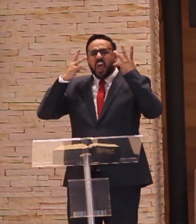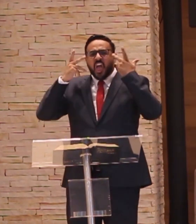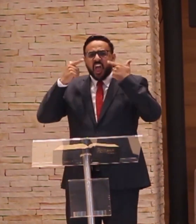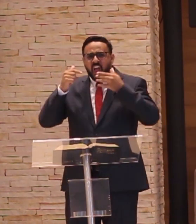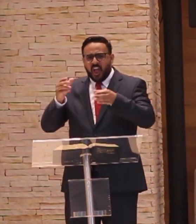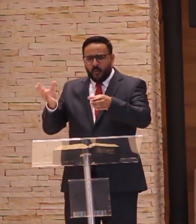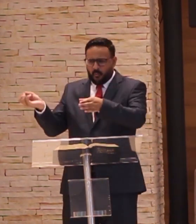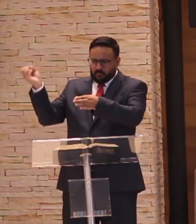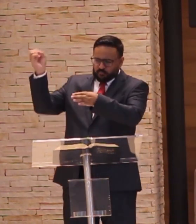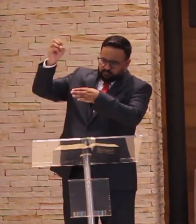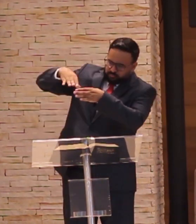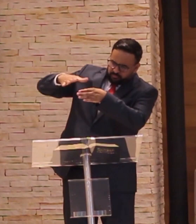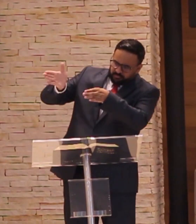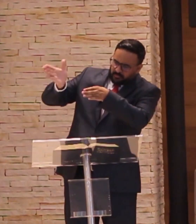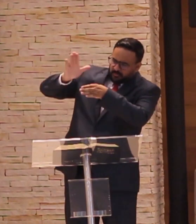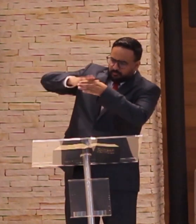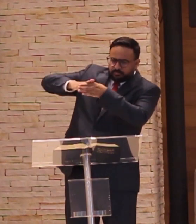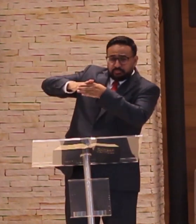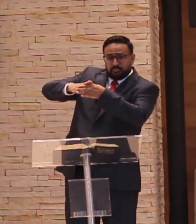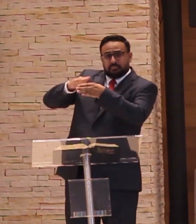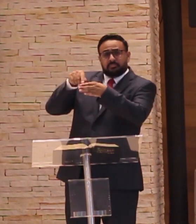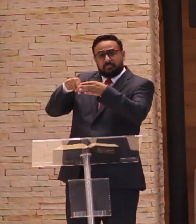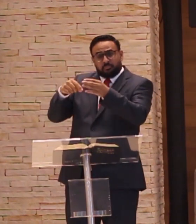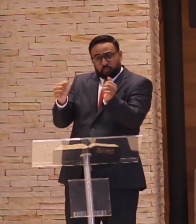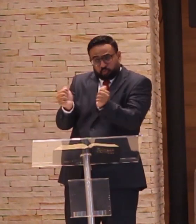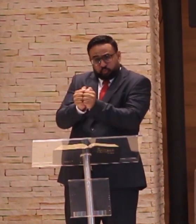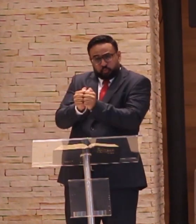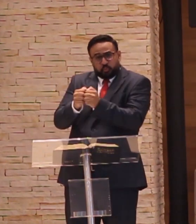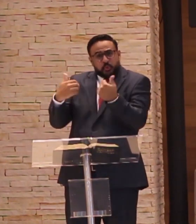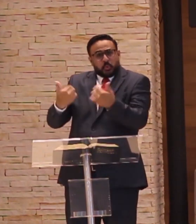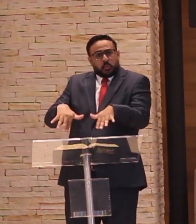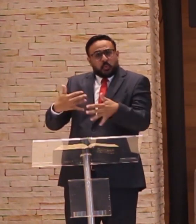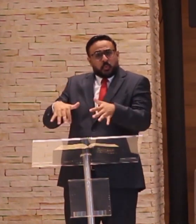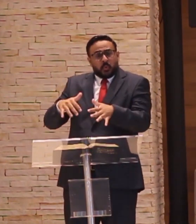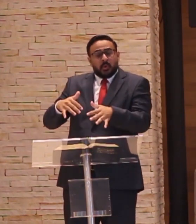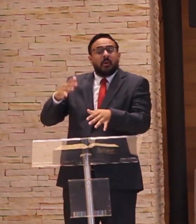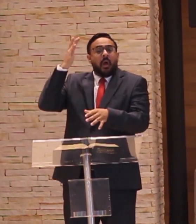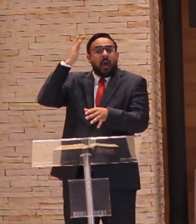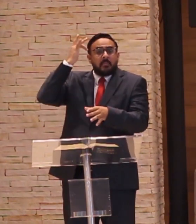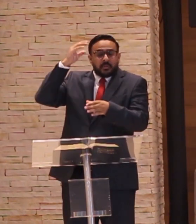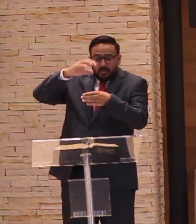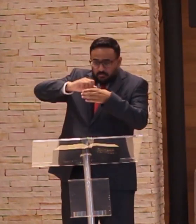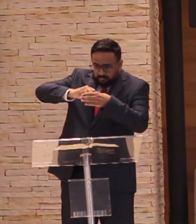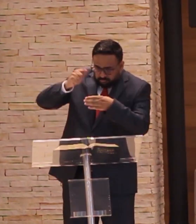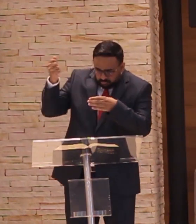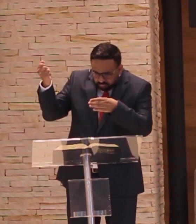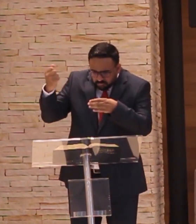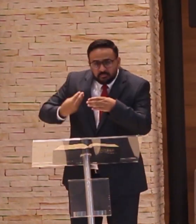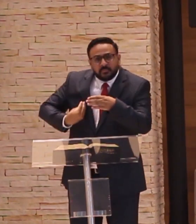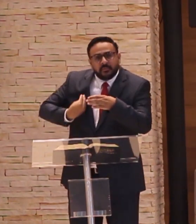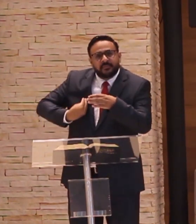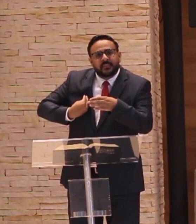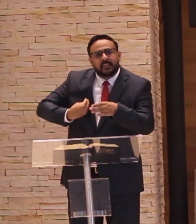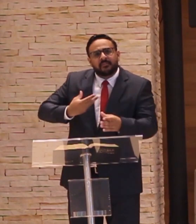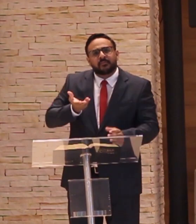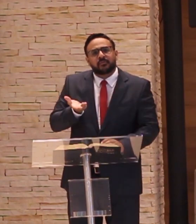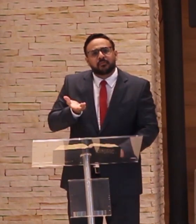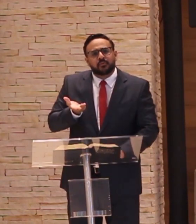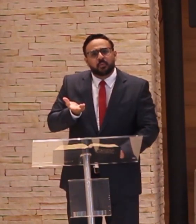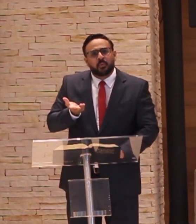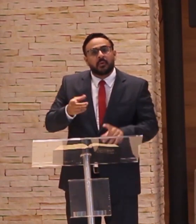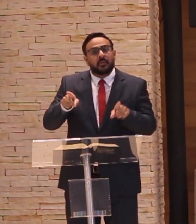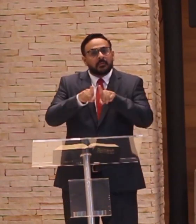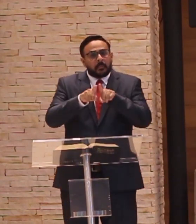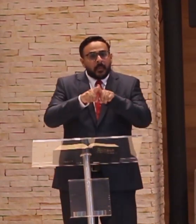na fornalha ardente. O próprio Daniel que foi lançado na cova dos leões. E quando no